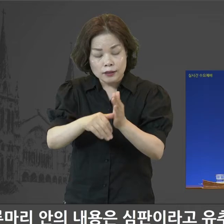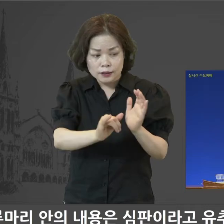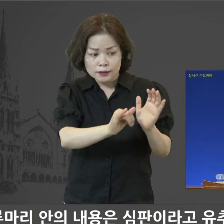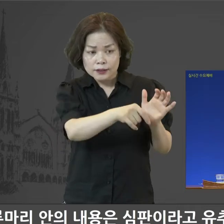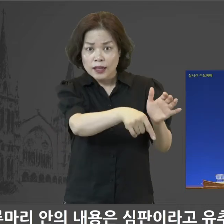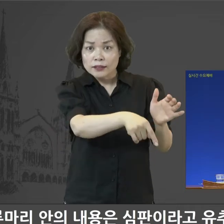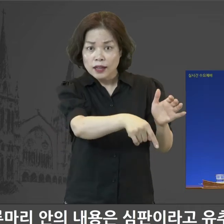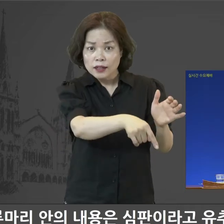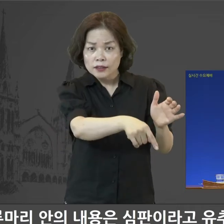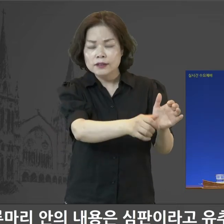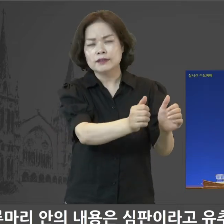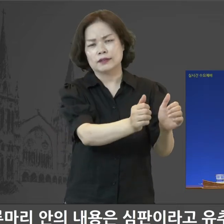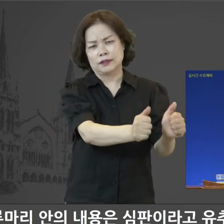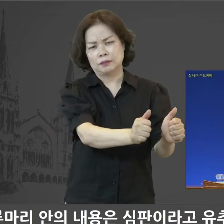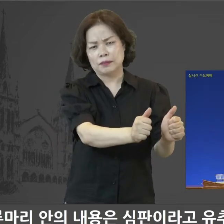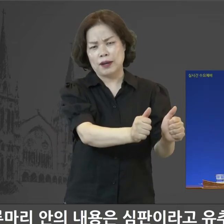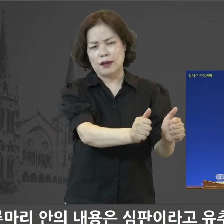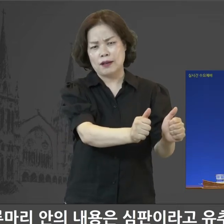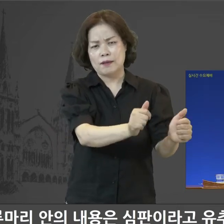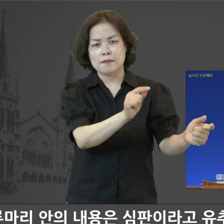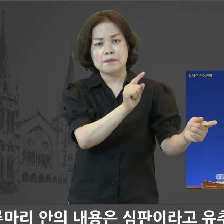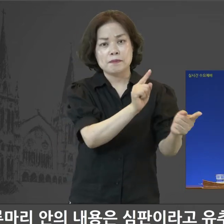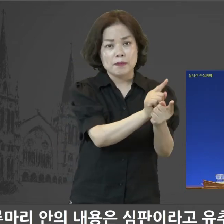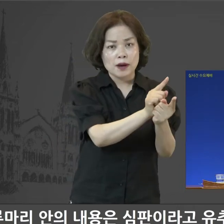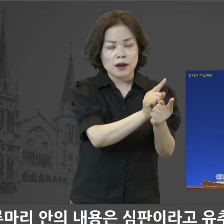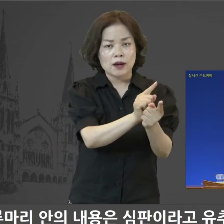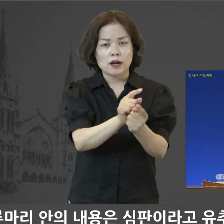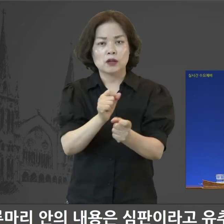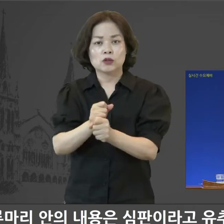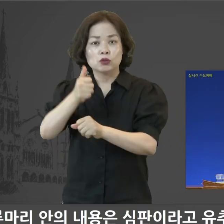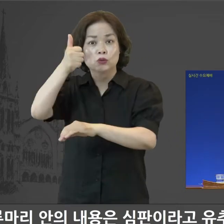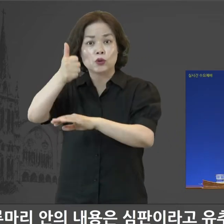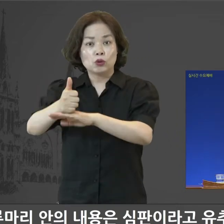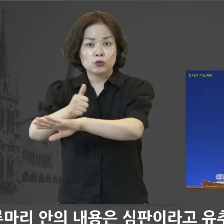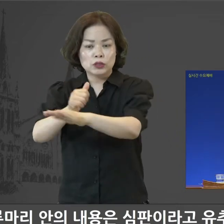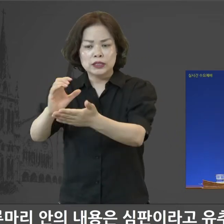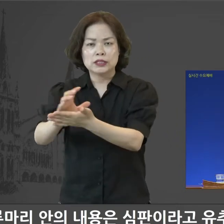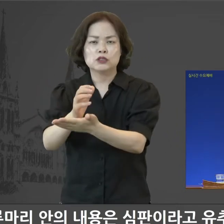세상은 심판을 당하고 반대로 결론적으로 우리